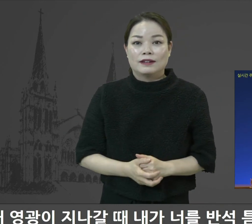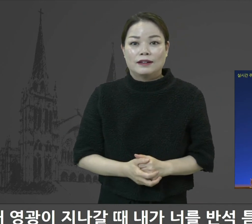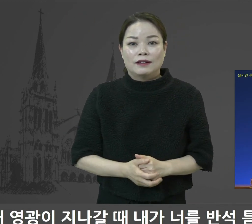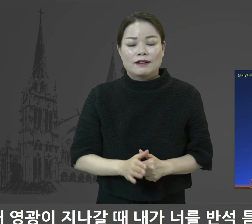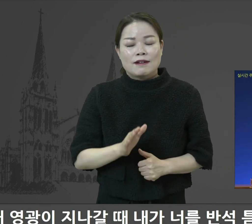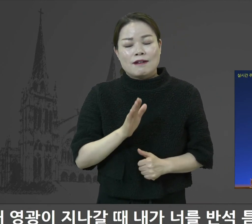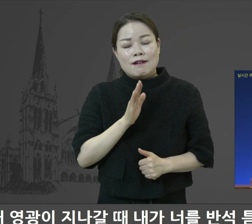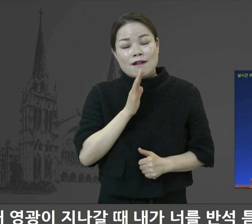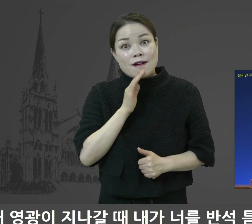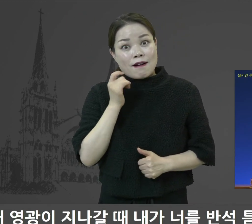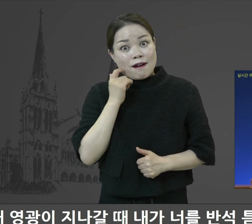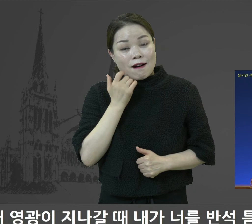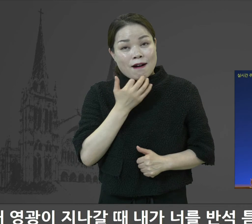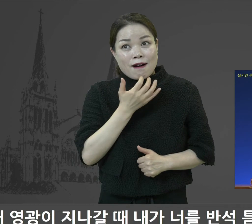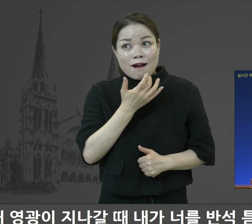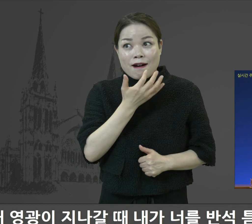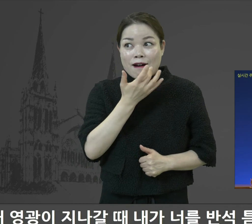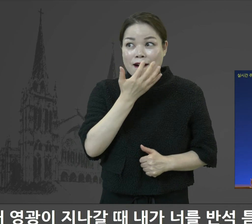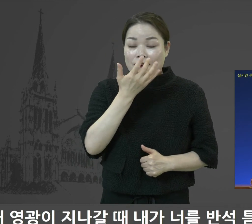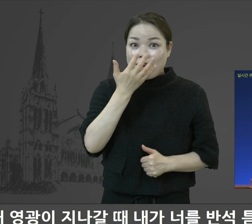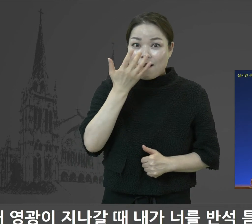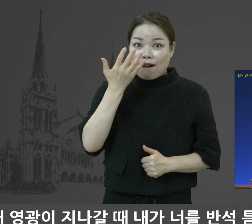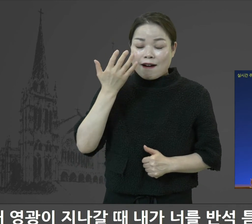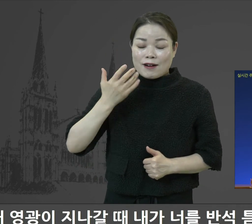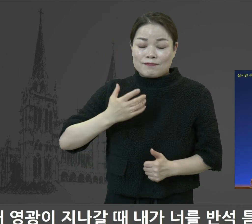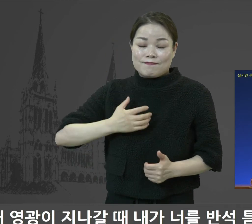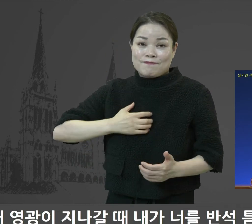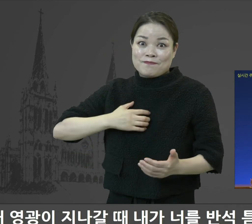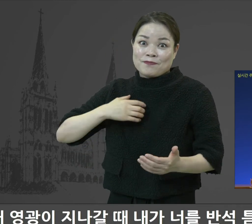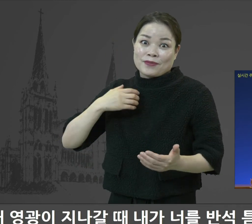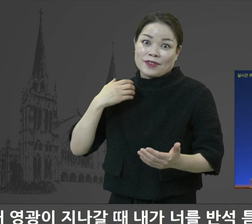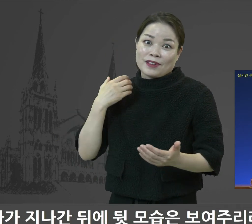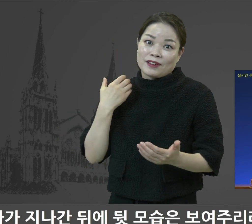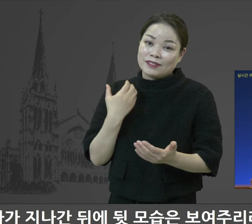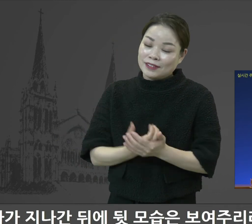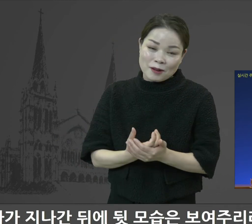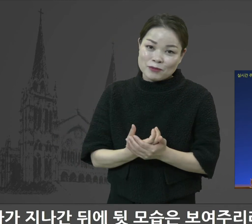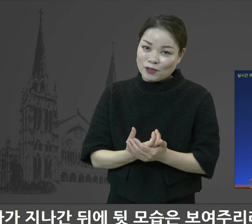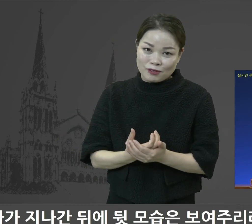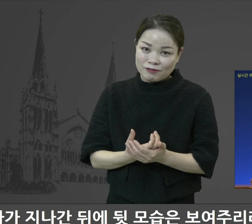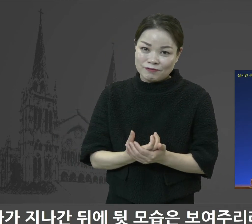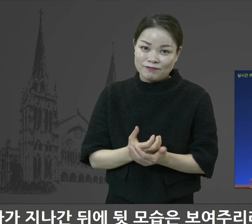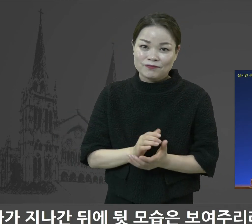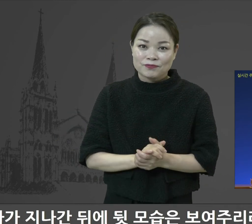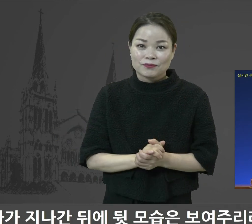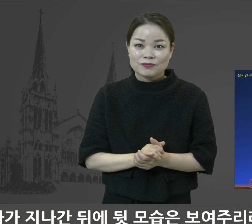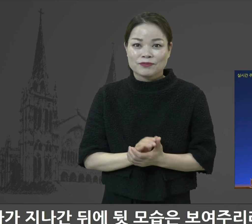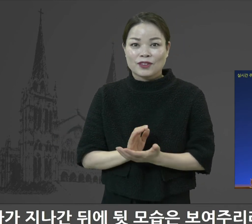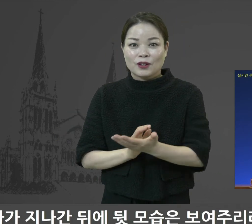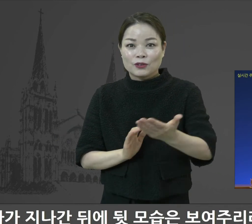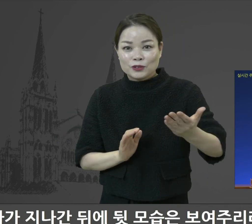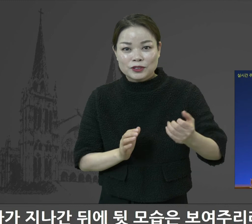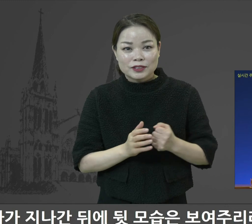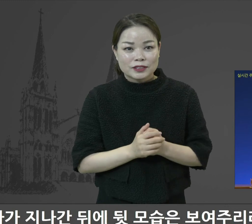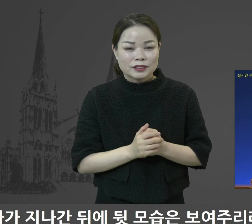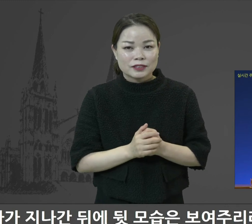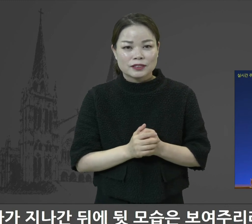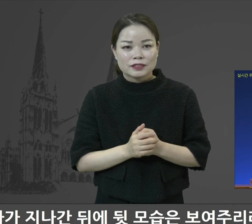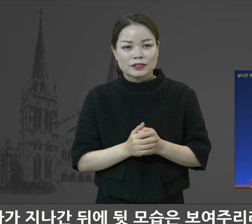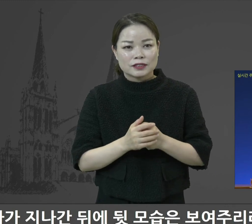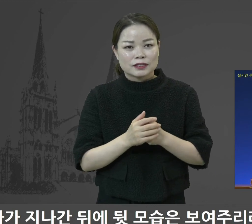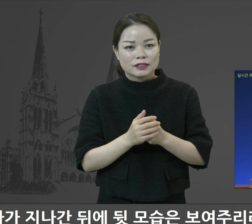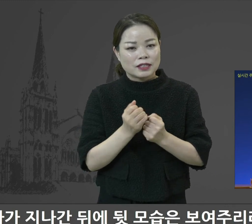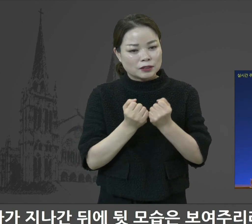정말 아름답고 정말 감동적인 장면입니다. 우리가 아주 넓게 해석하면